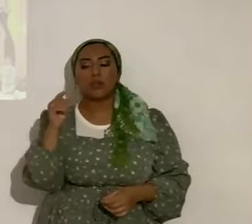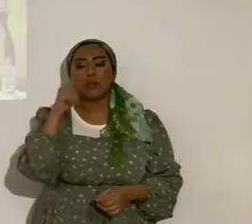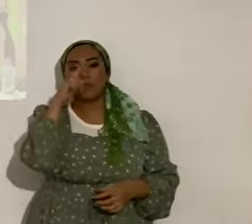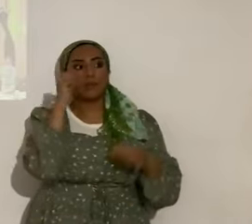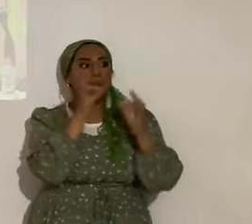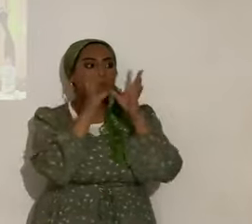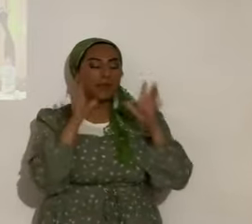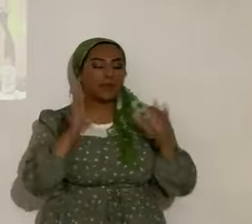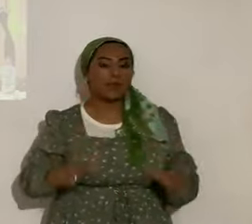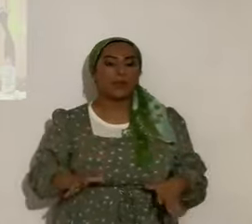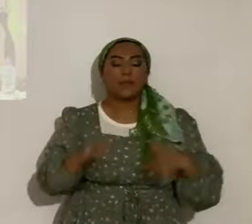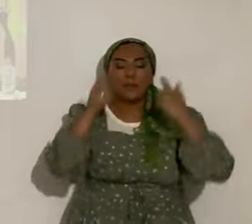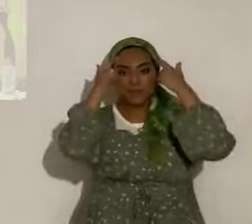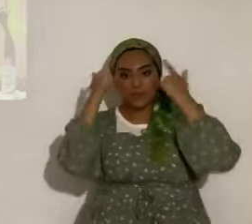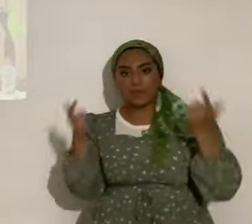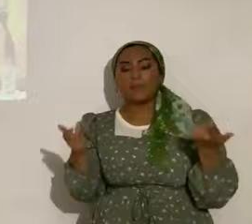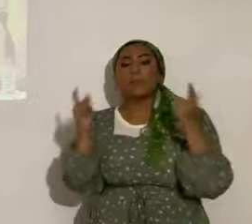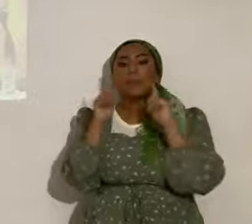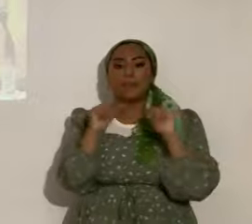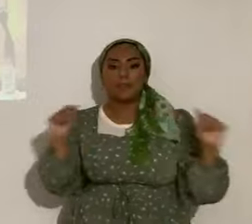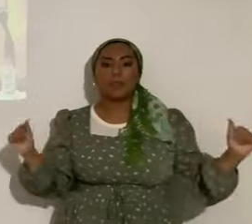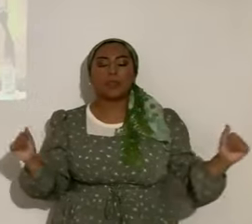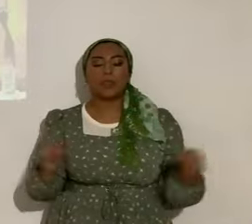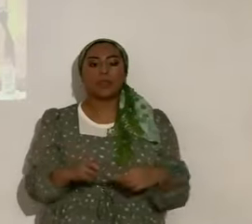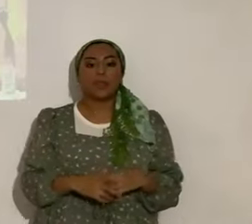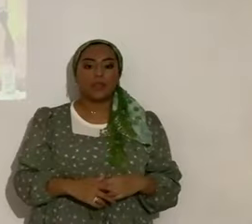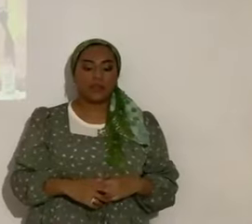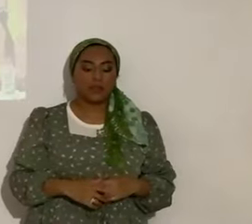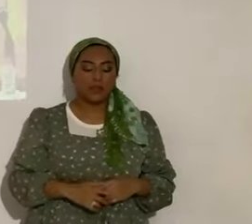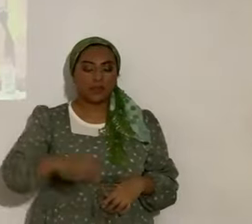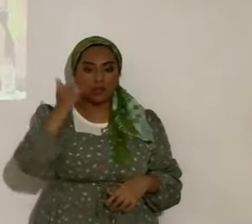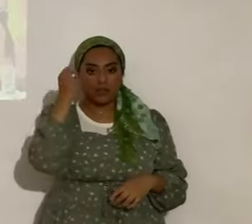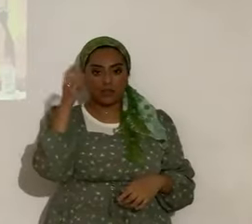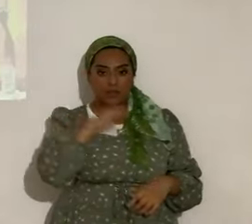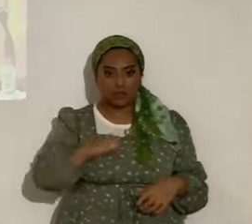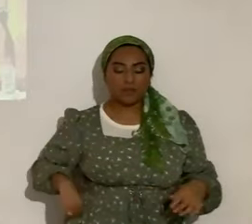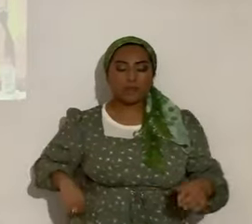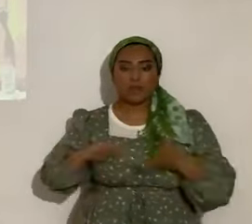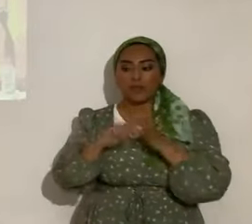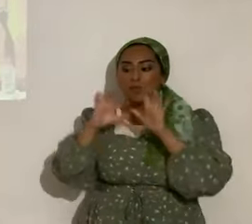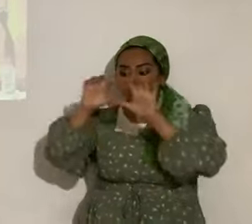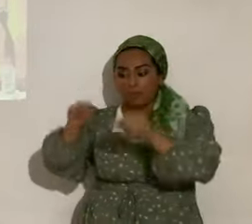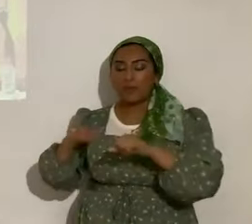etcétera, el orgullo y demás. Ahora, heredar la tierra, cuando ya es como se refiere a heredar la tierra,